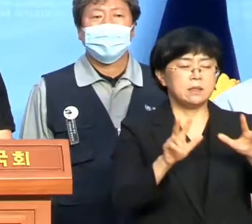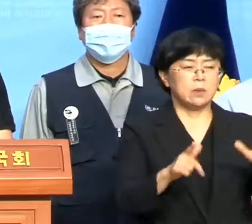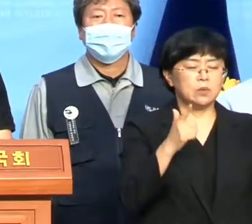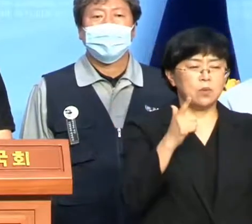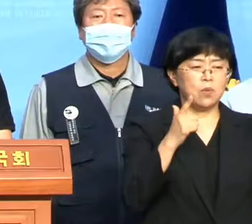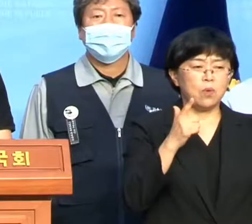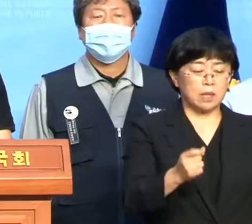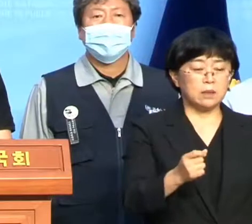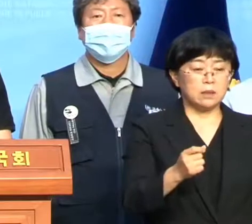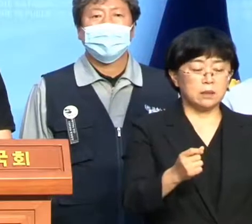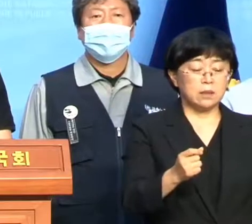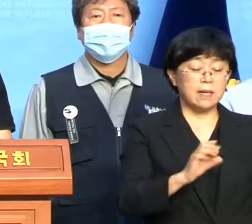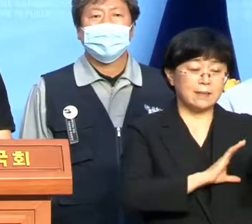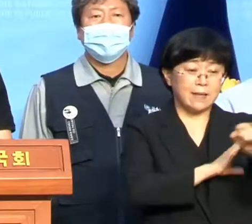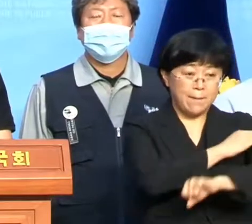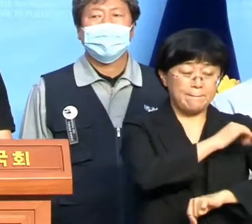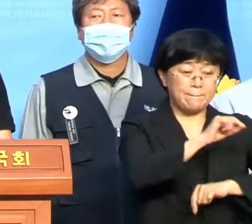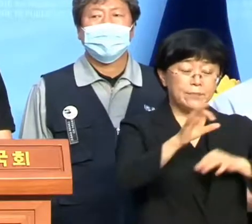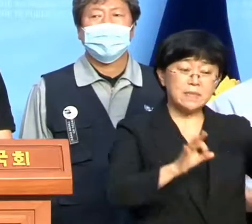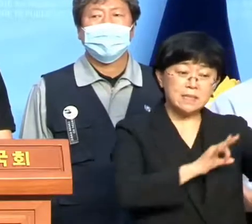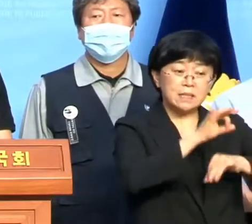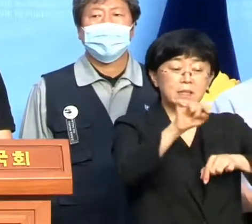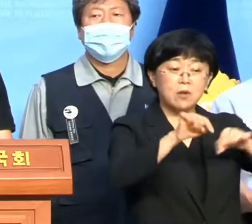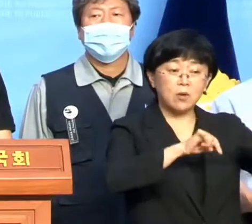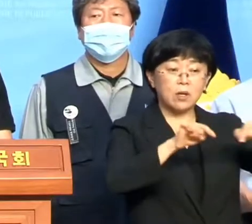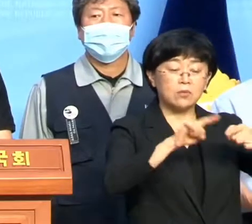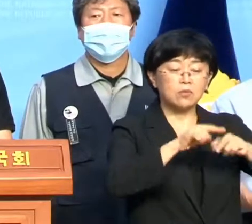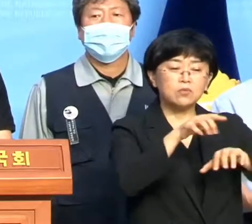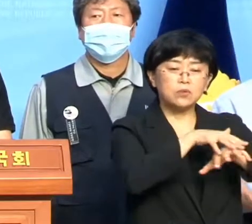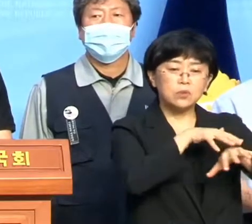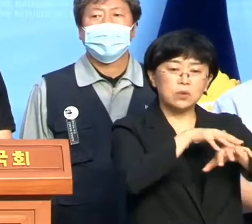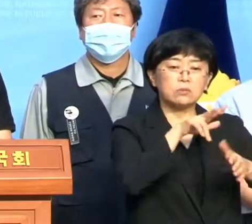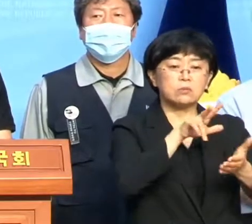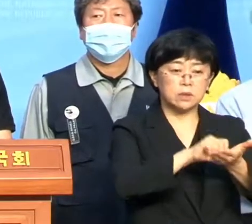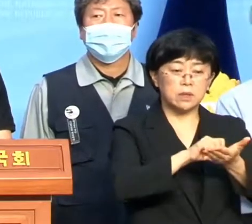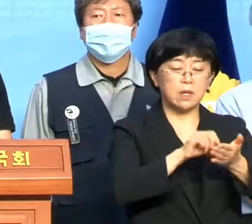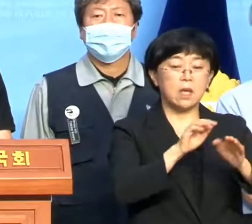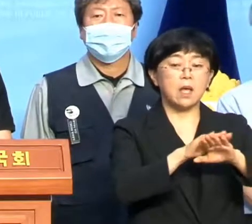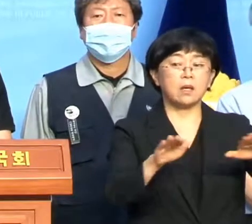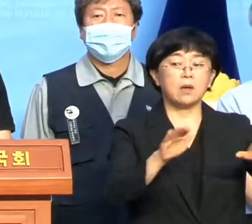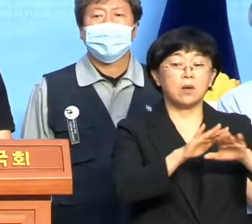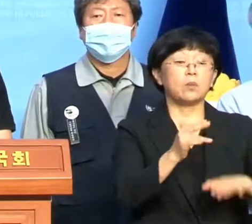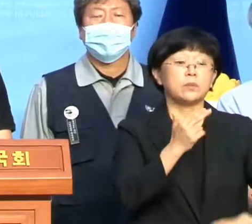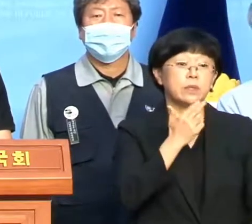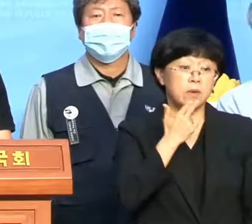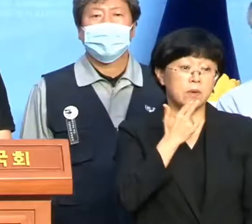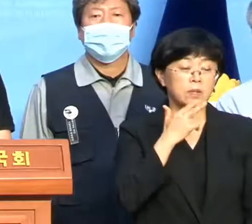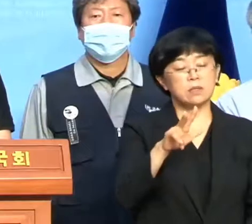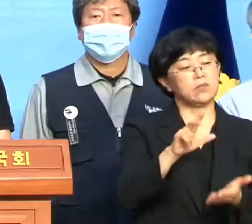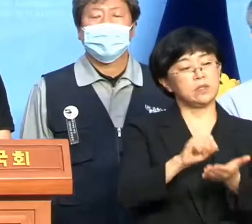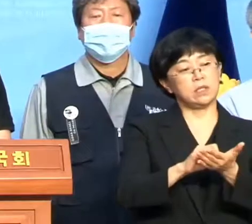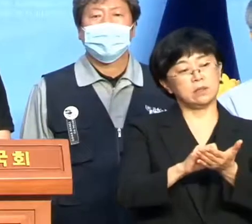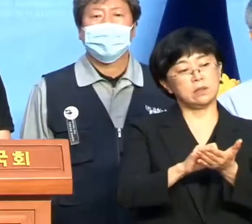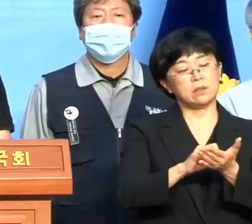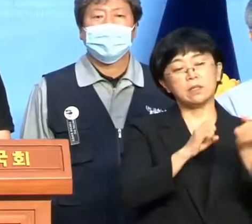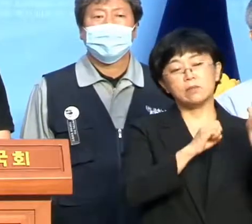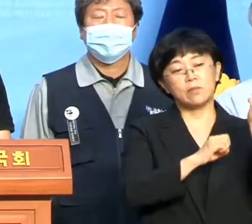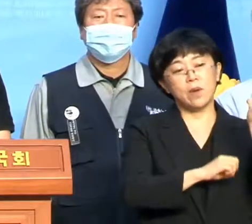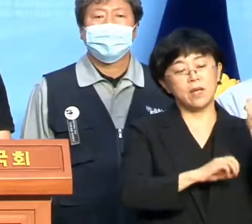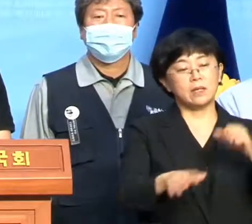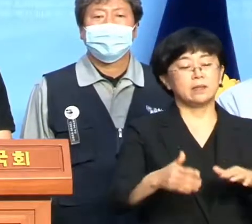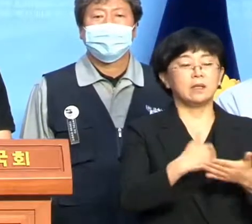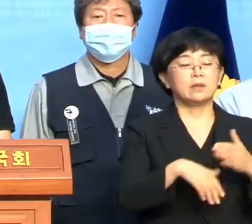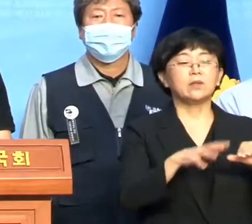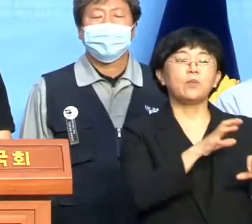각질이 반복되는 구조적인 문제를 해결하지 않고서 이 문제를 보가 파는